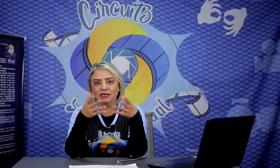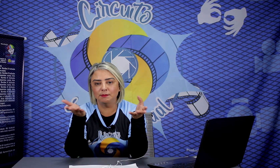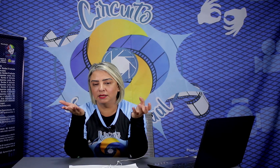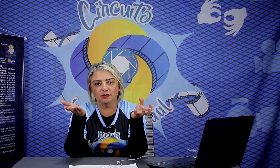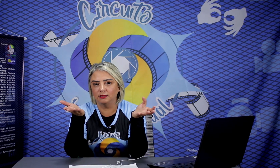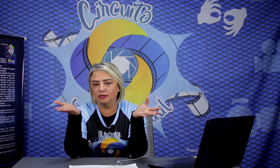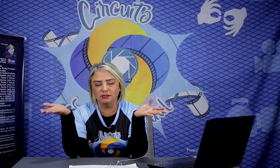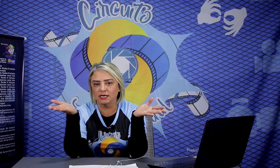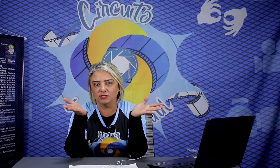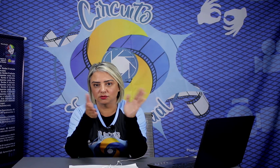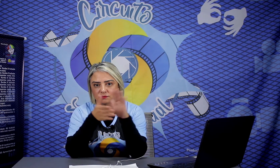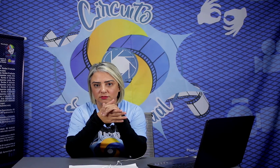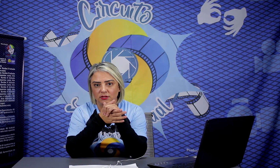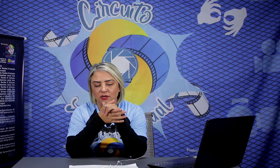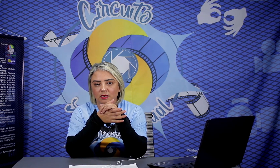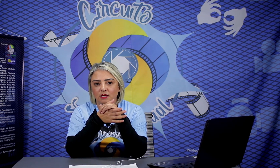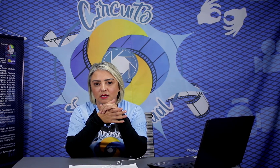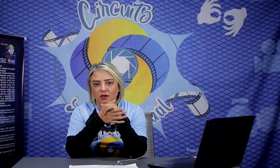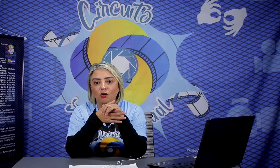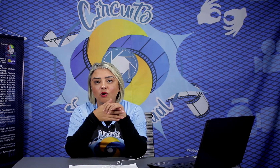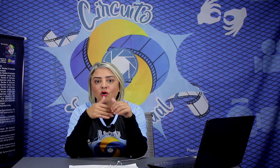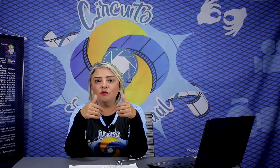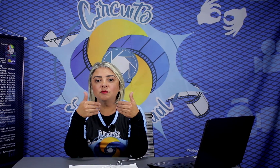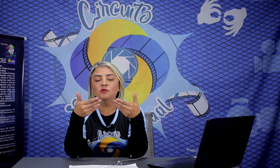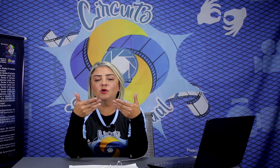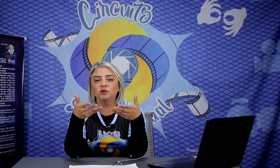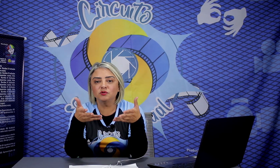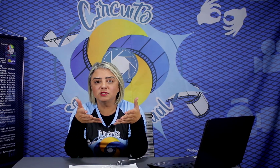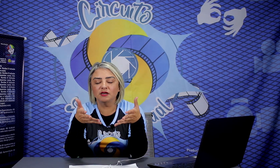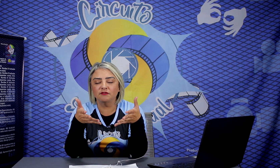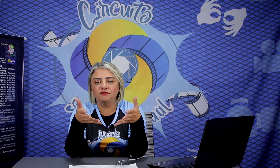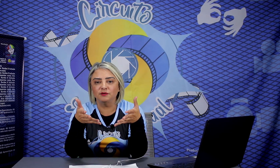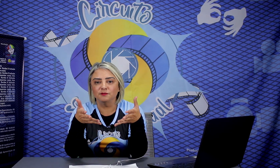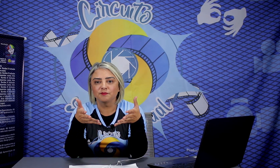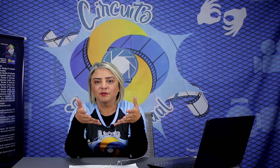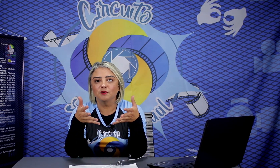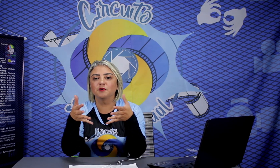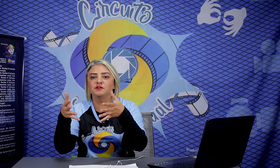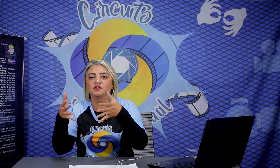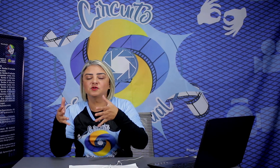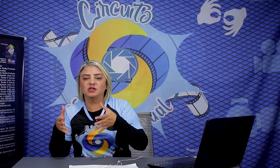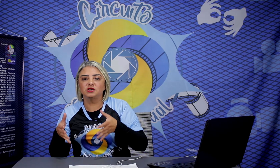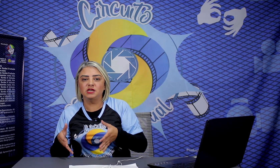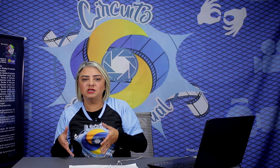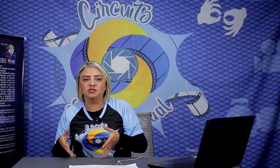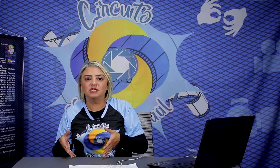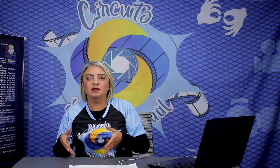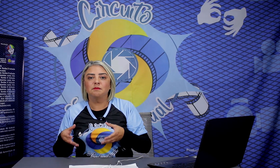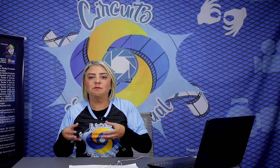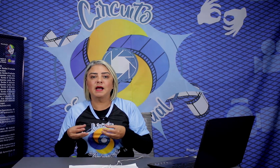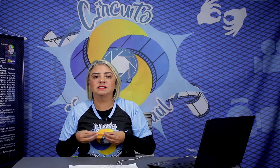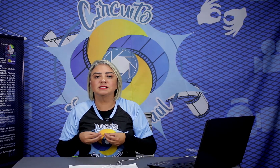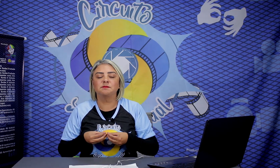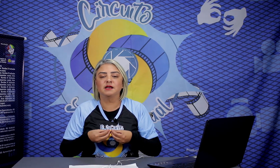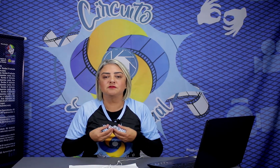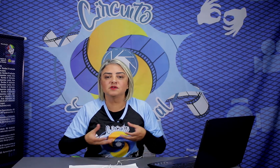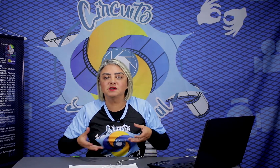quê, o que eles acham. Ou o outro desafio, o professor regente passa para você